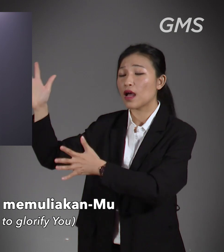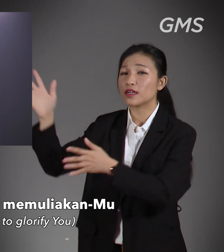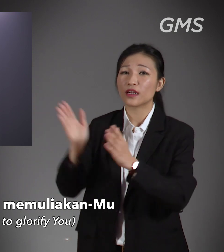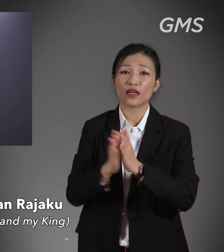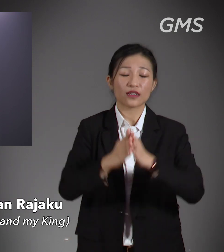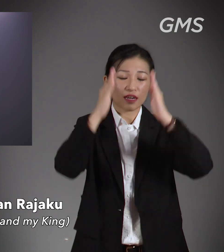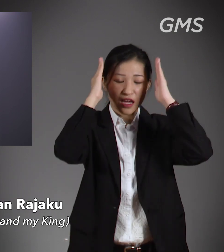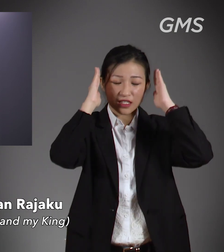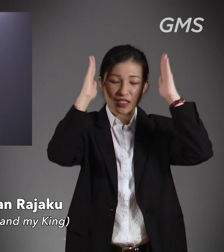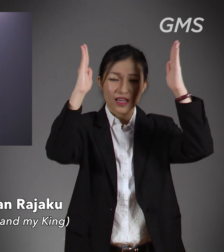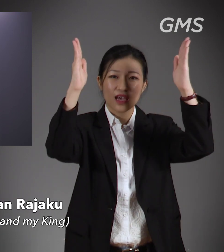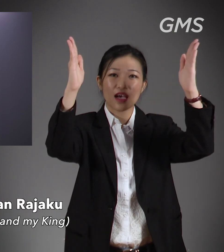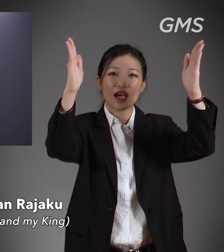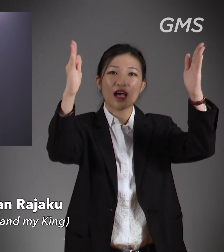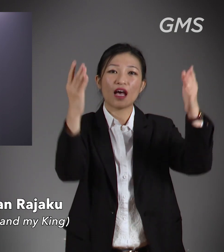Bapa dan